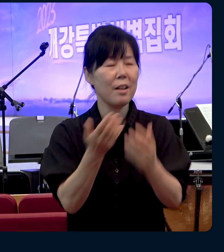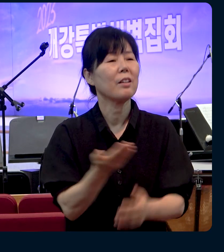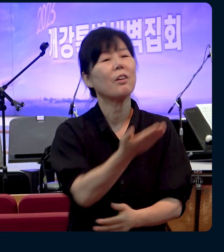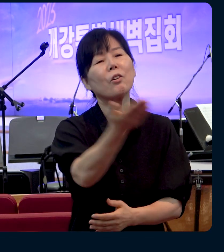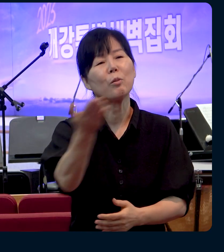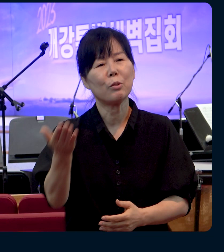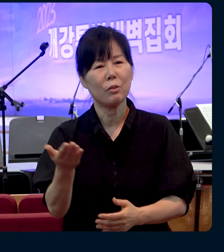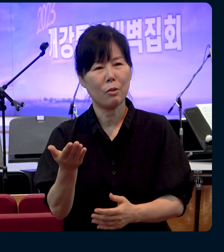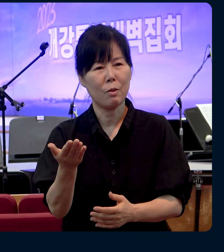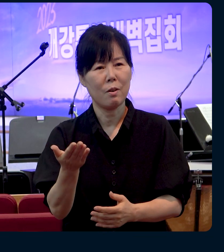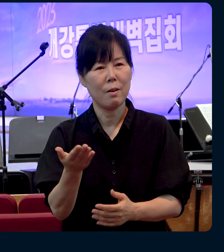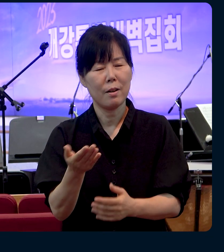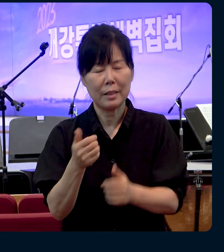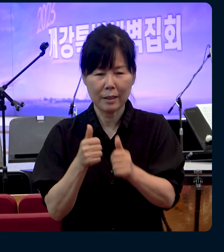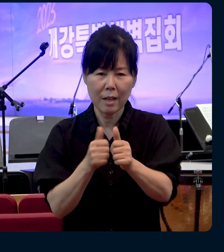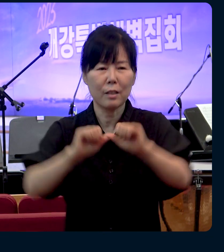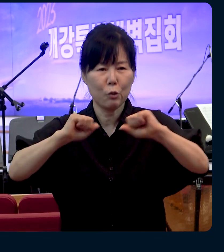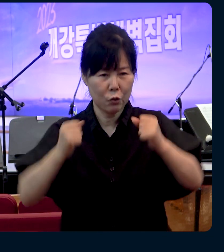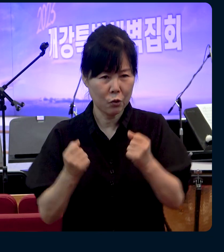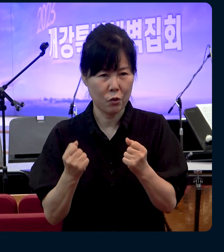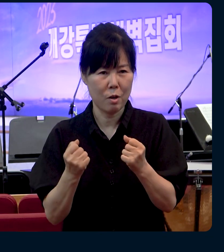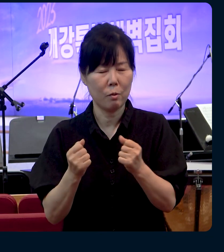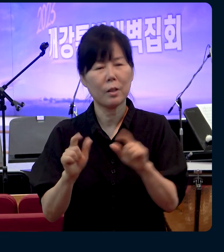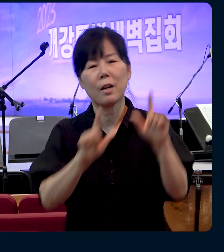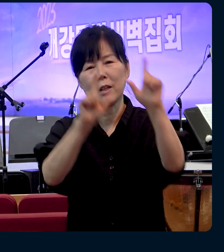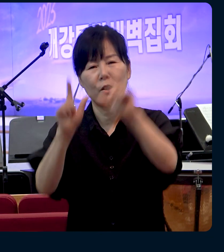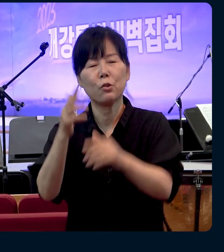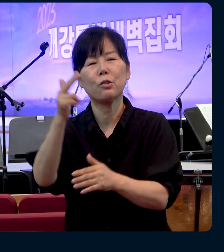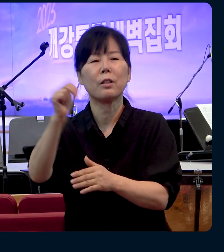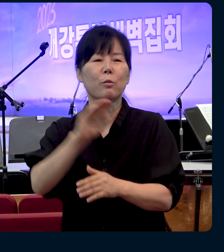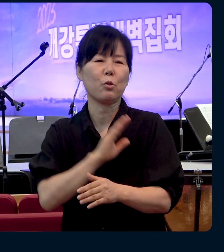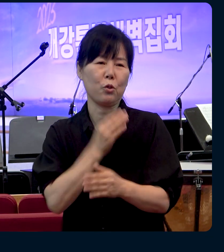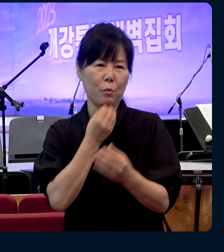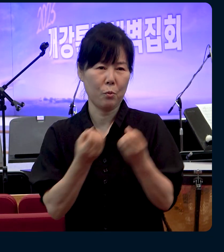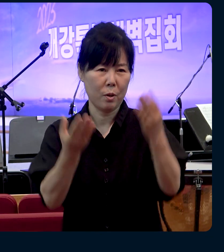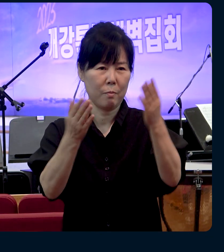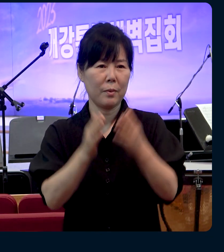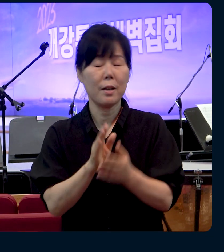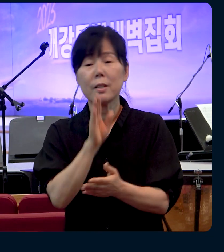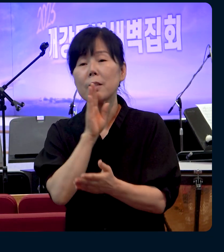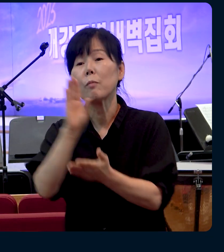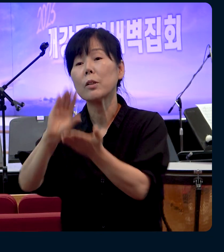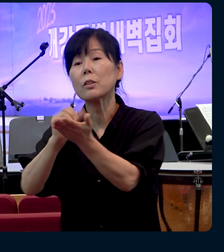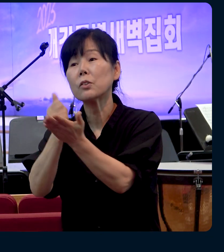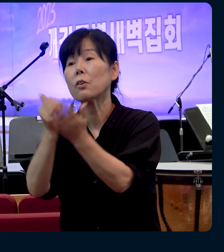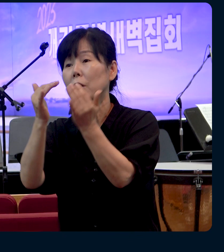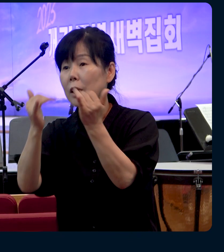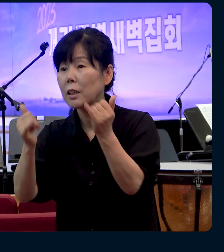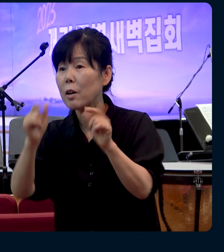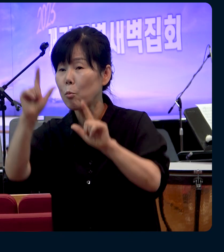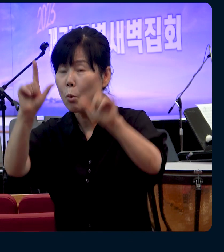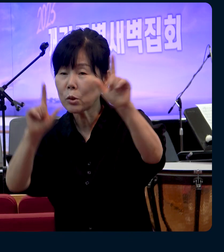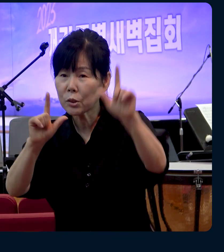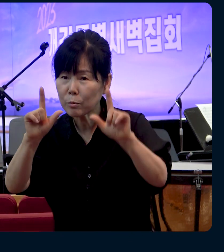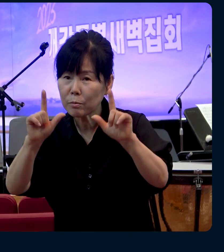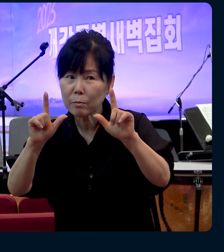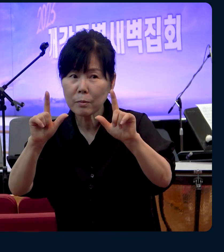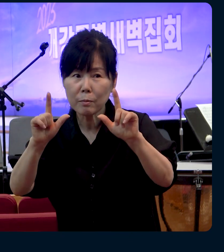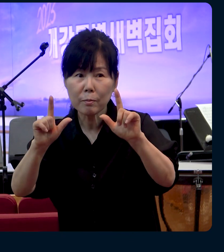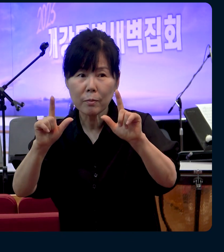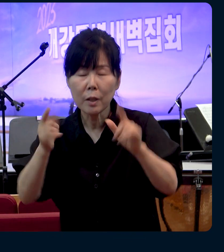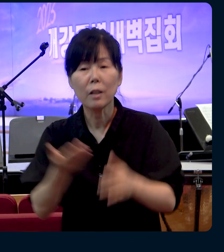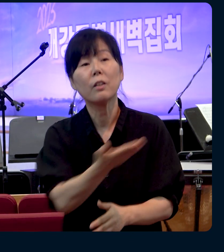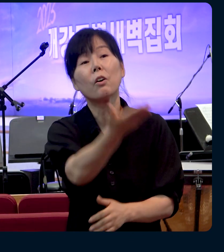전 여러분이 그럴 수 있기를 주님을 축원합니다. 이게 그리스도인. 그래서 참된 그리스도를